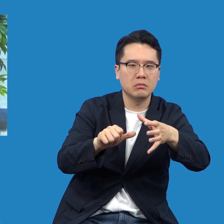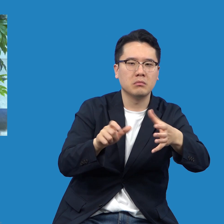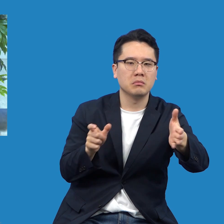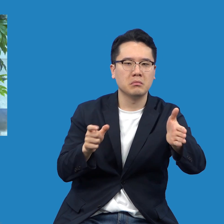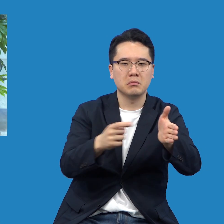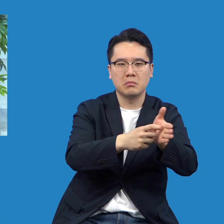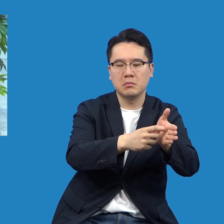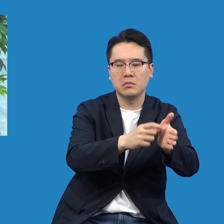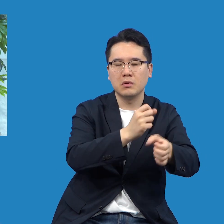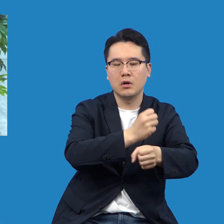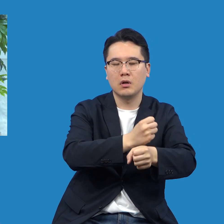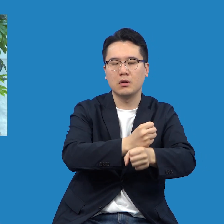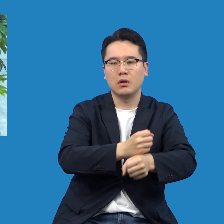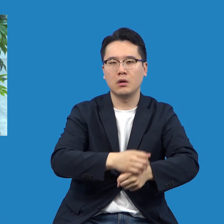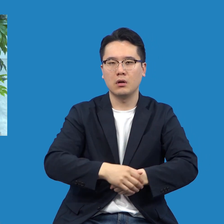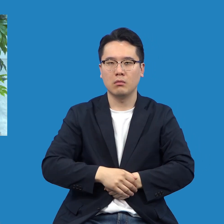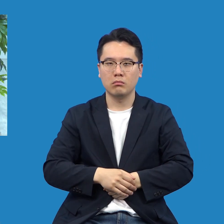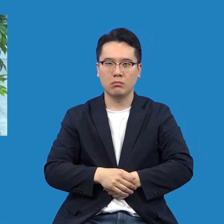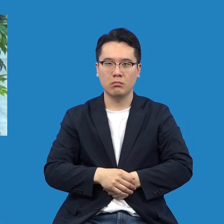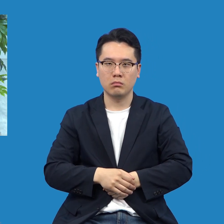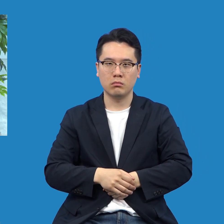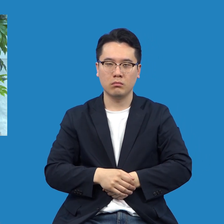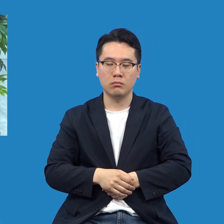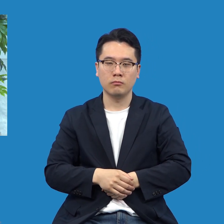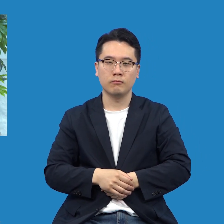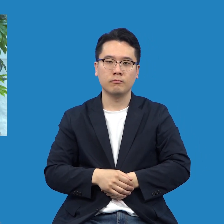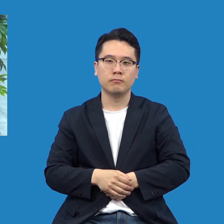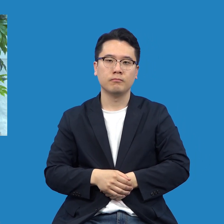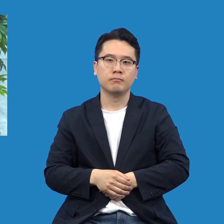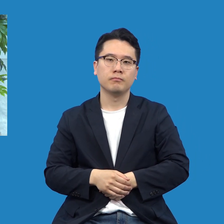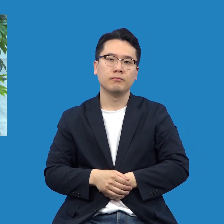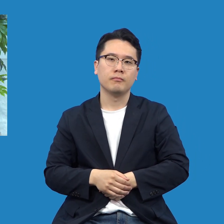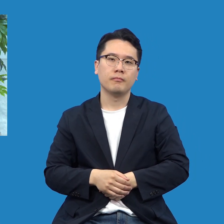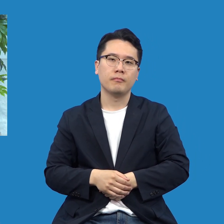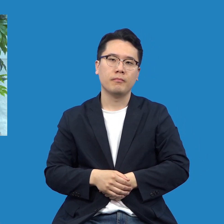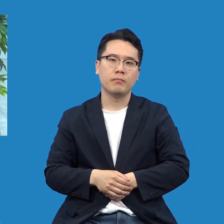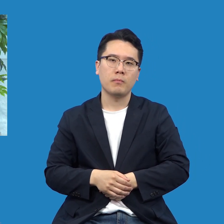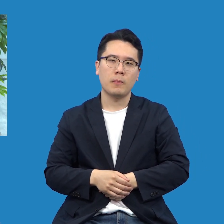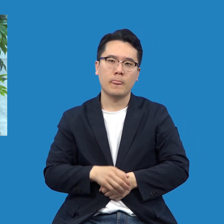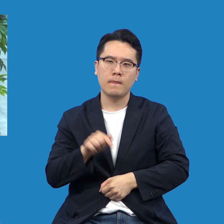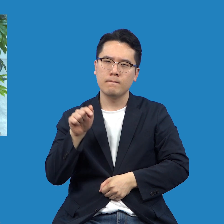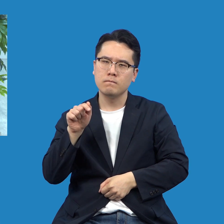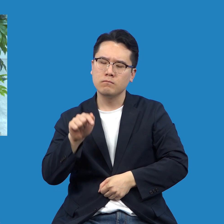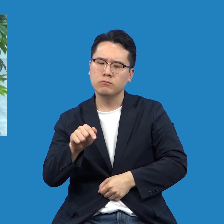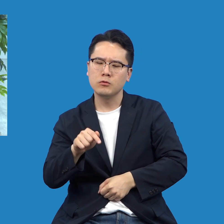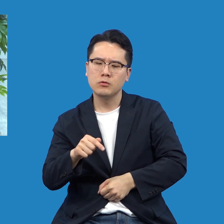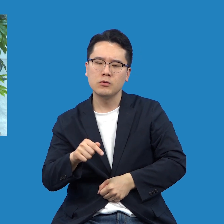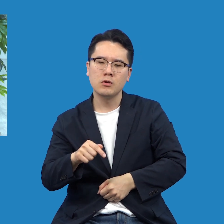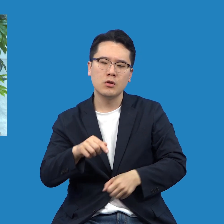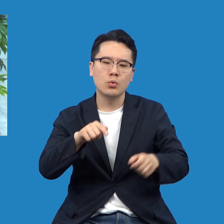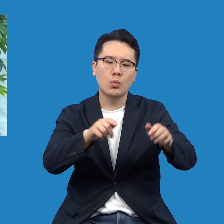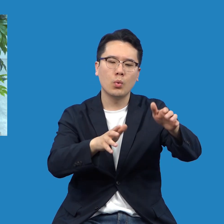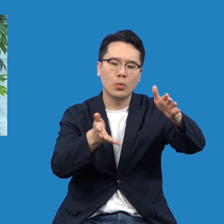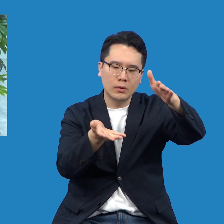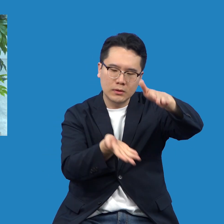거예요. 아주 절묘한 타이밍이지요. 무슨 얘기를 하고 있는 걸까요?